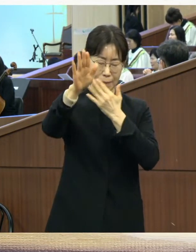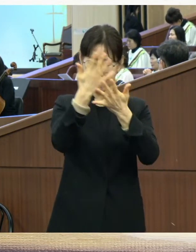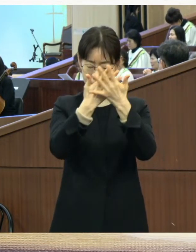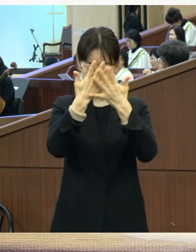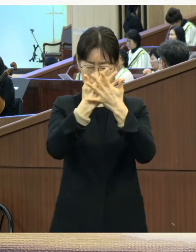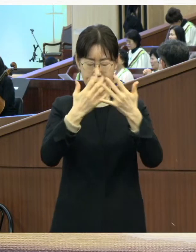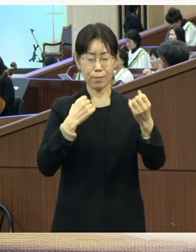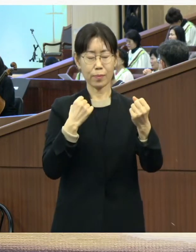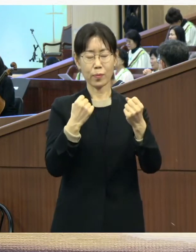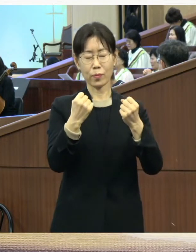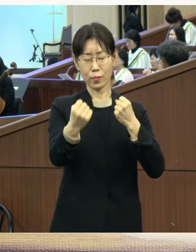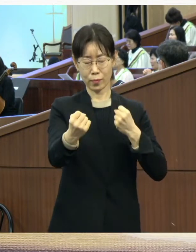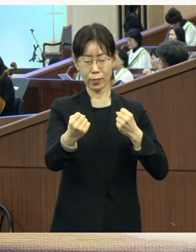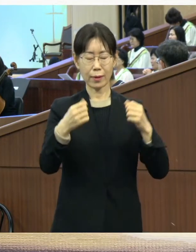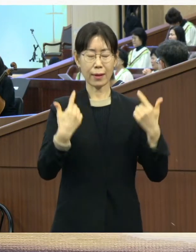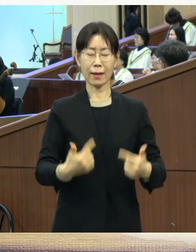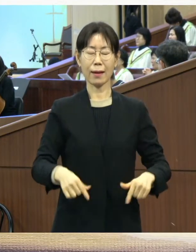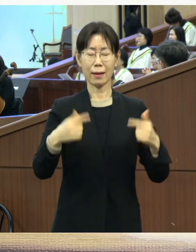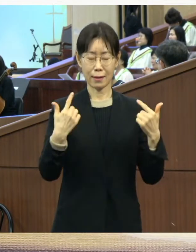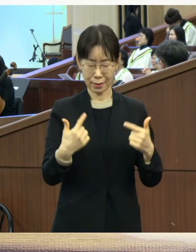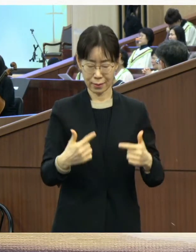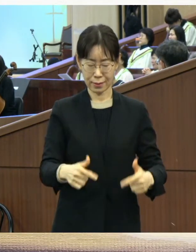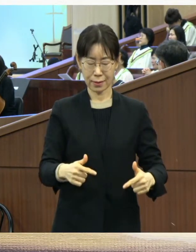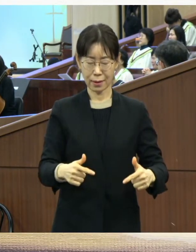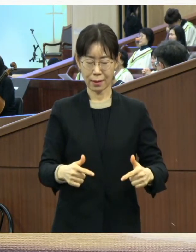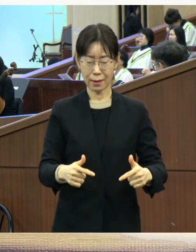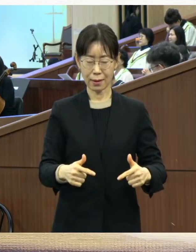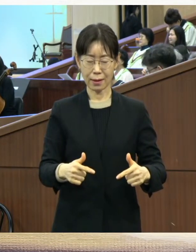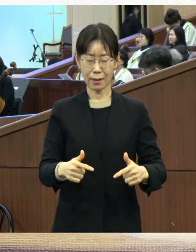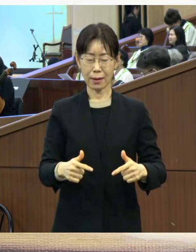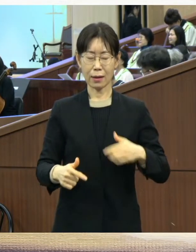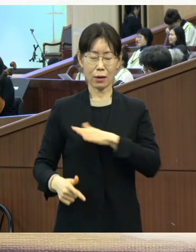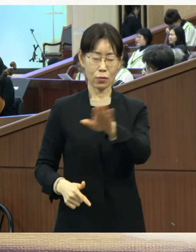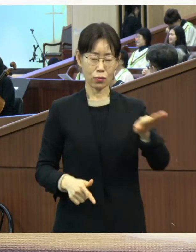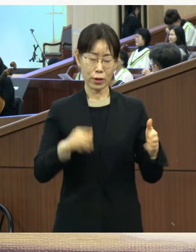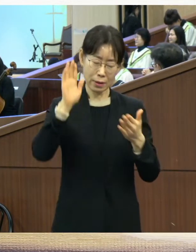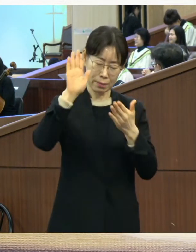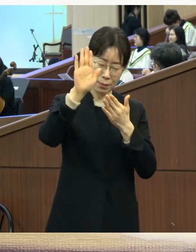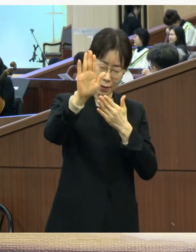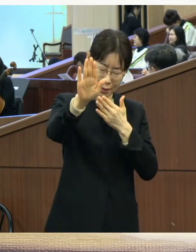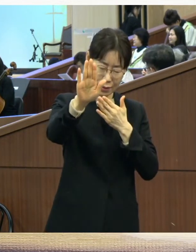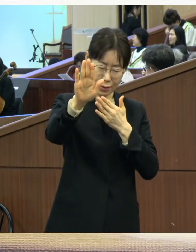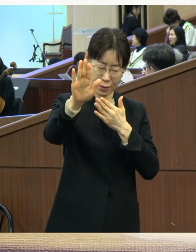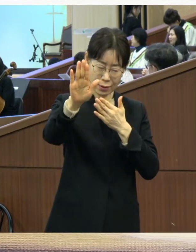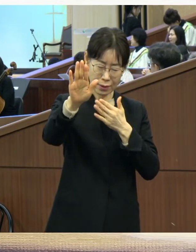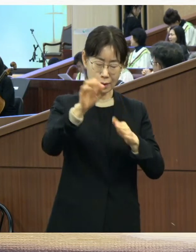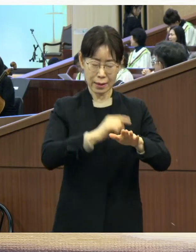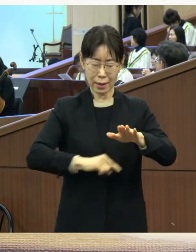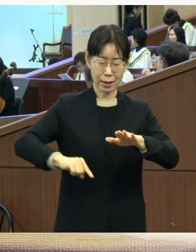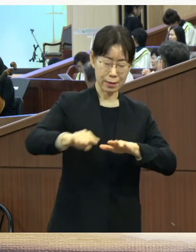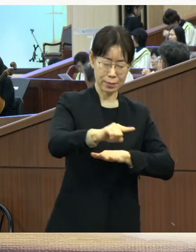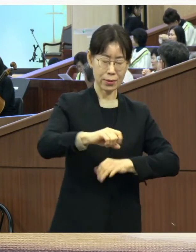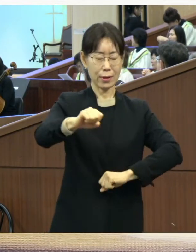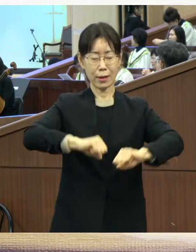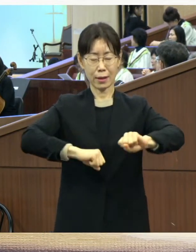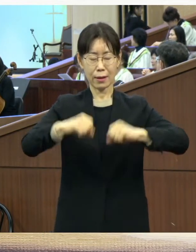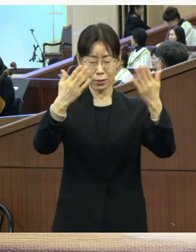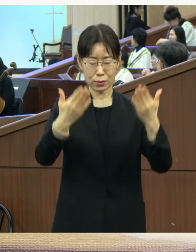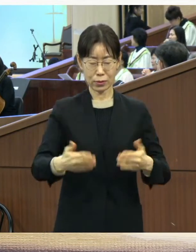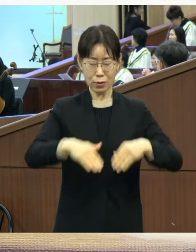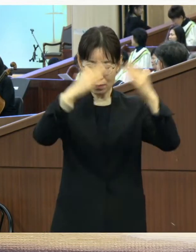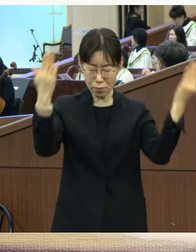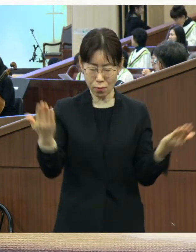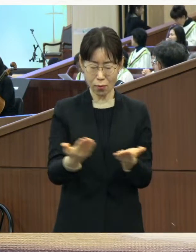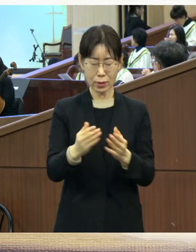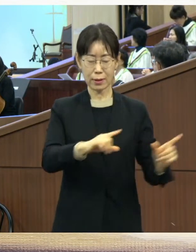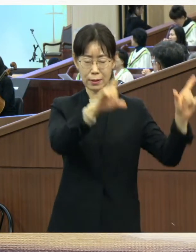없지만 언제나 우리의 앞서 행하시고 우리의 모든 삶의 주권자 되시는